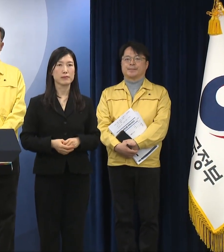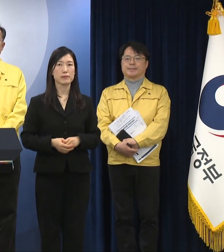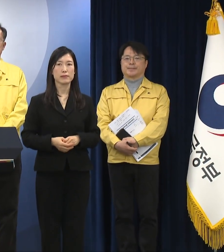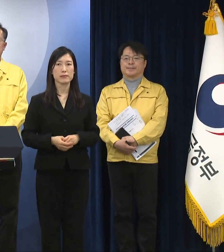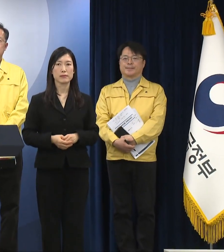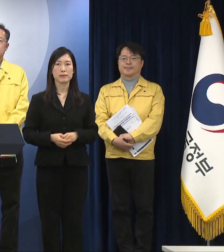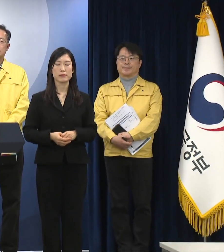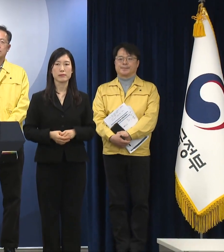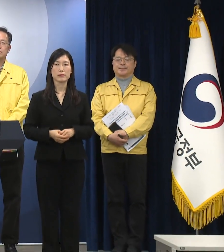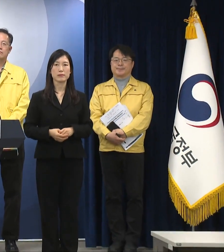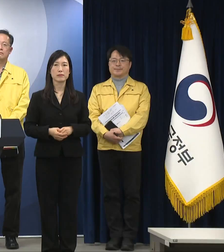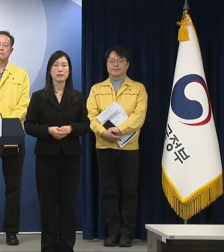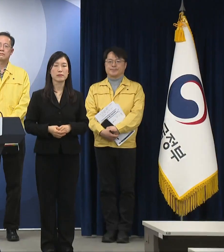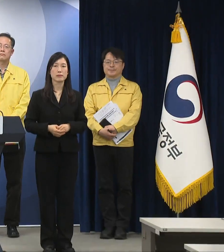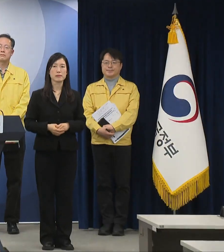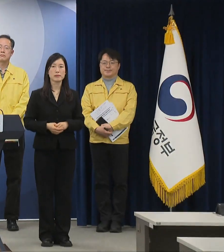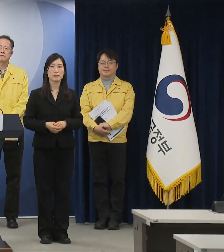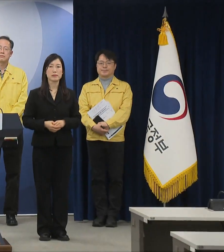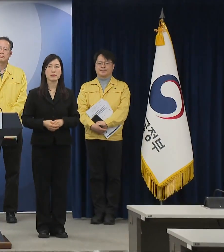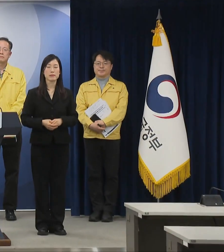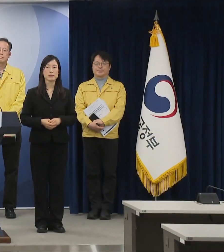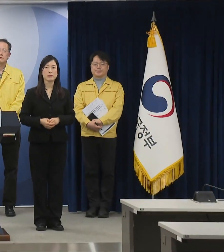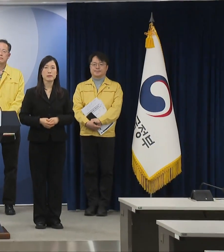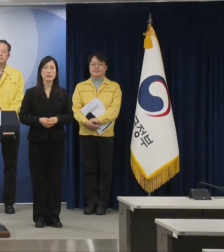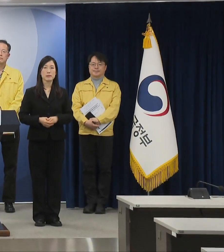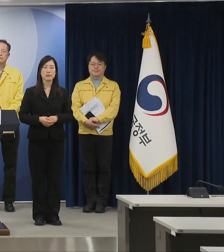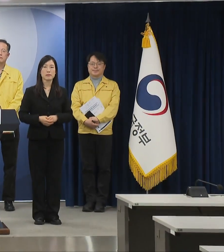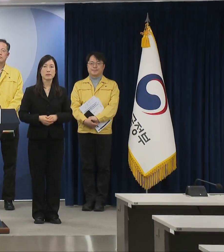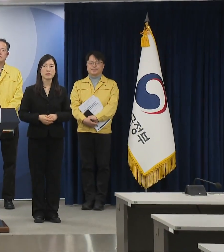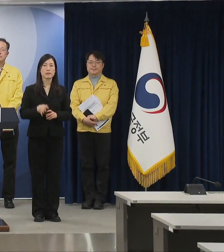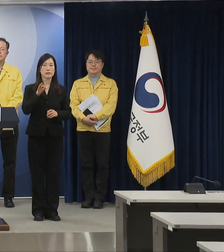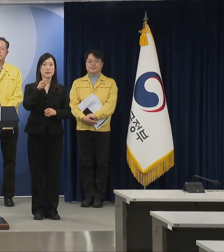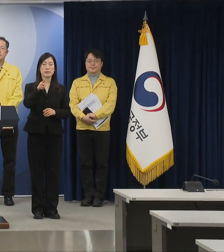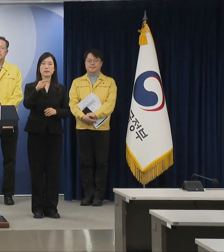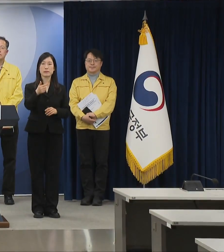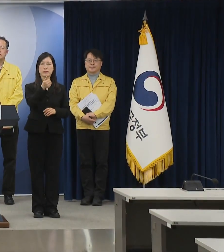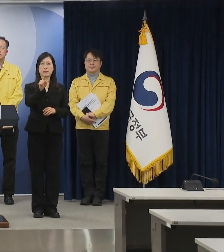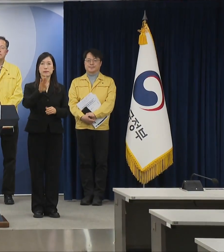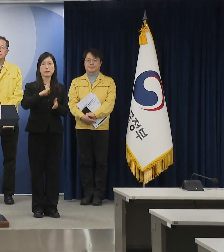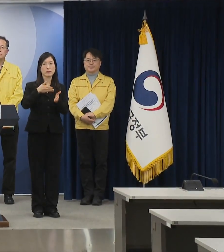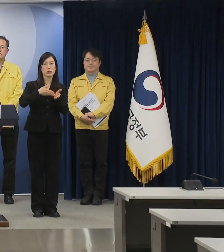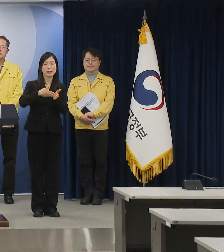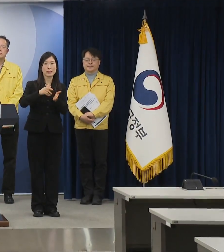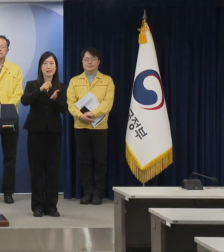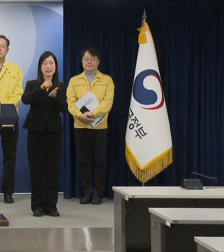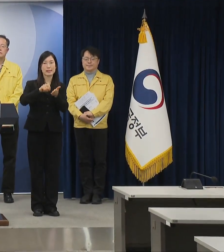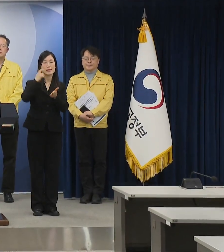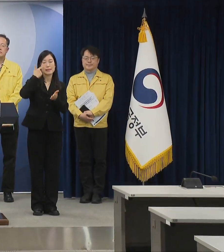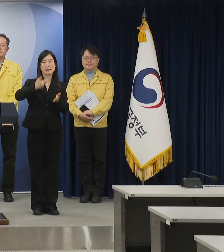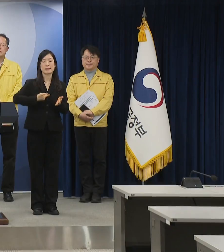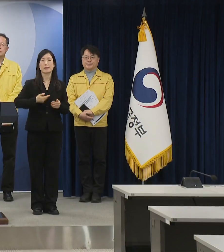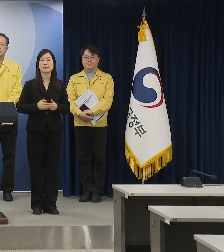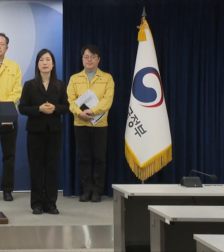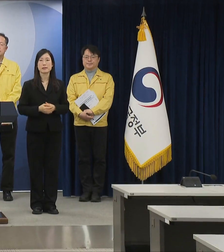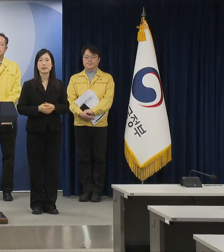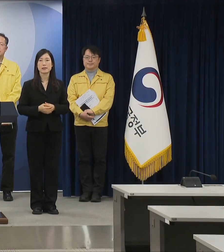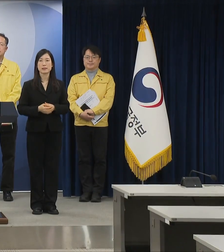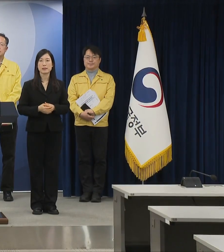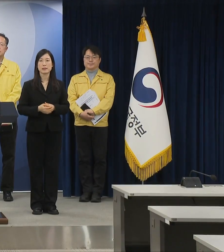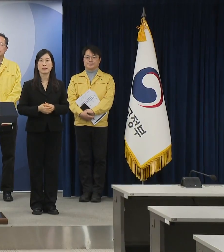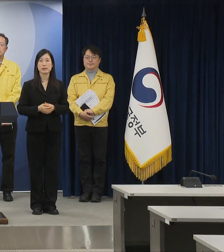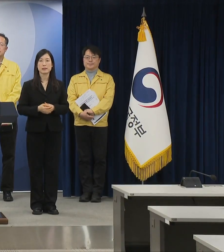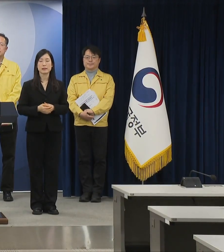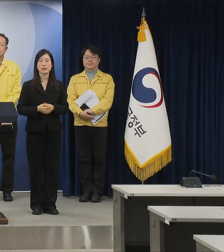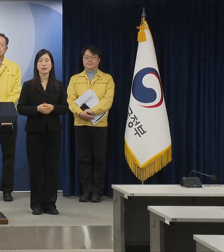더 질문. 네. 네, 저 연합뉴스 TV 배시진입니다. 하나만 더 질문 드리면은